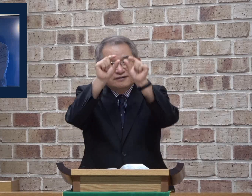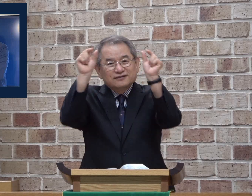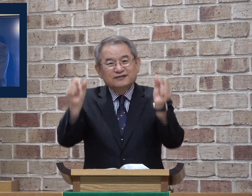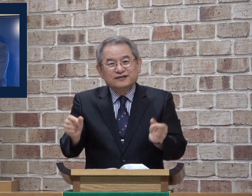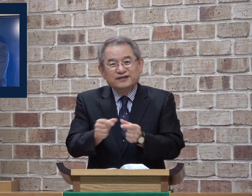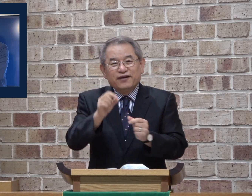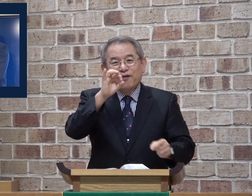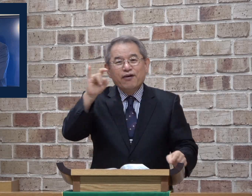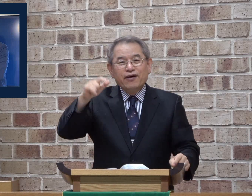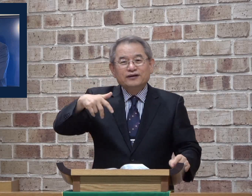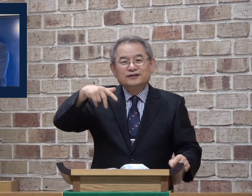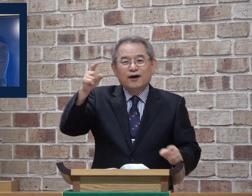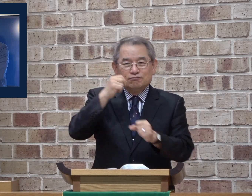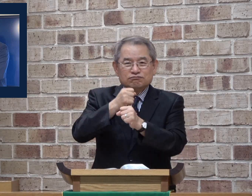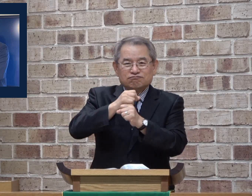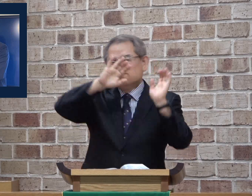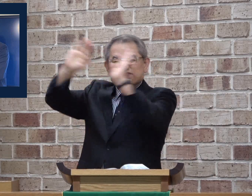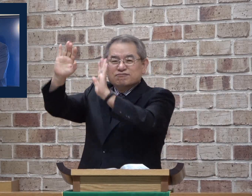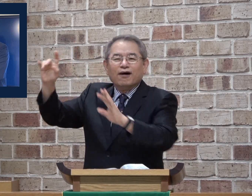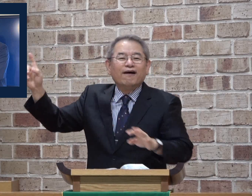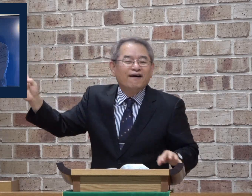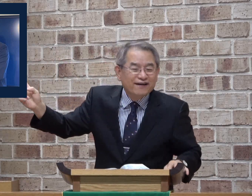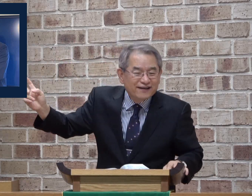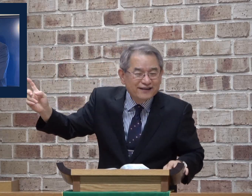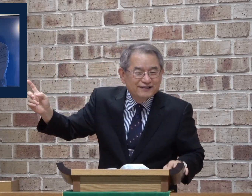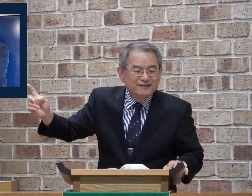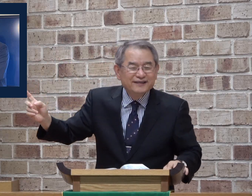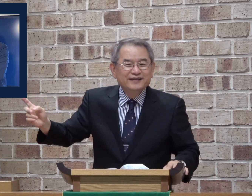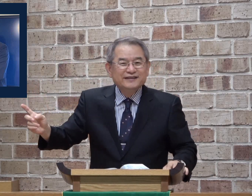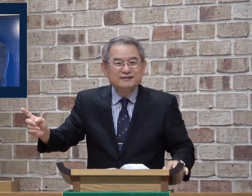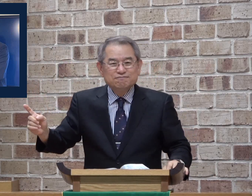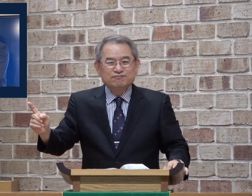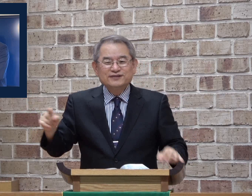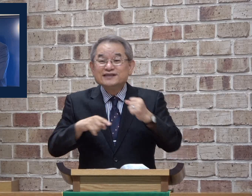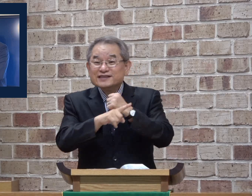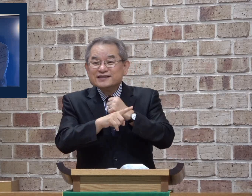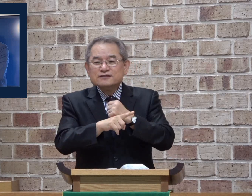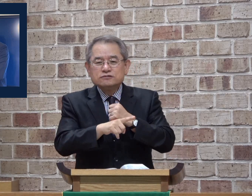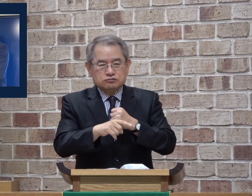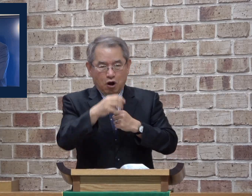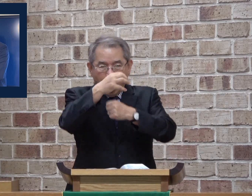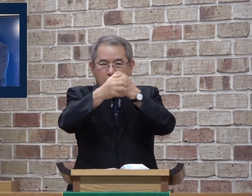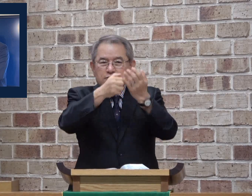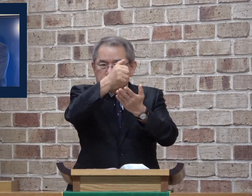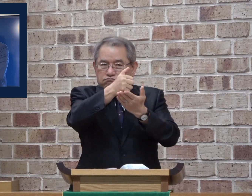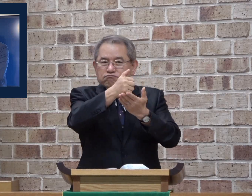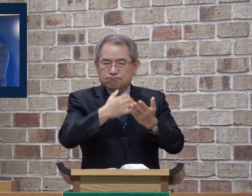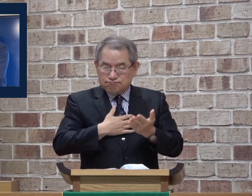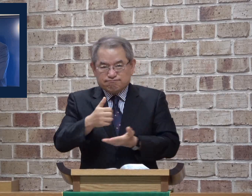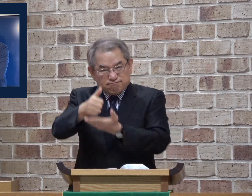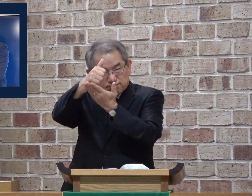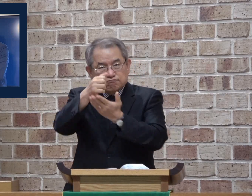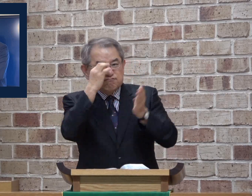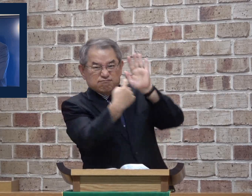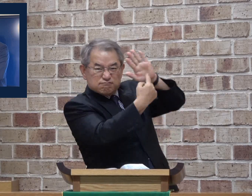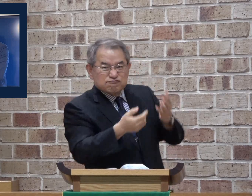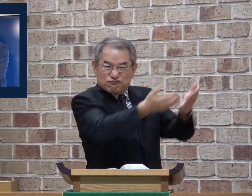그것을 액자에 만들었습니다. 그리고 그것을 걸어두었습니다. 이 의미는 우리는 절대적으로